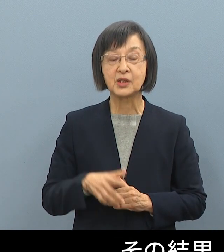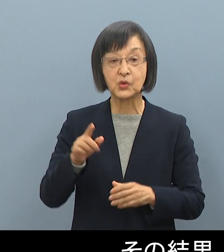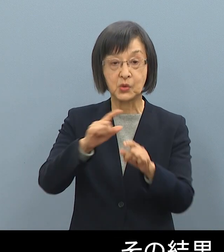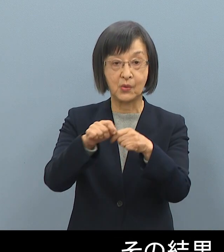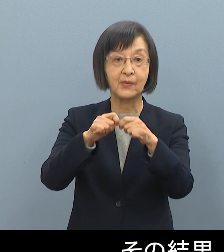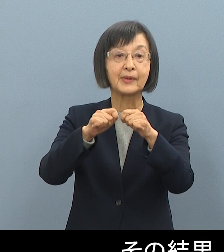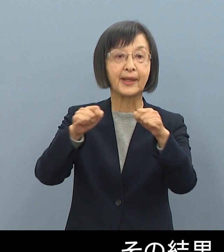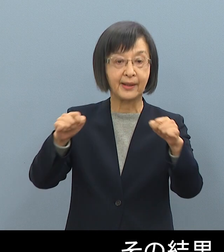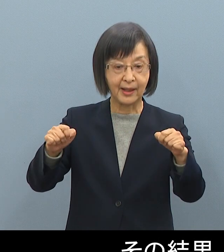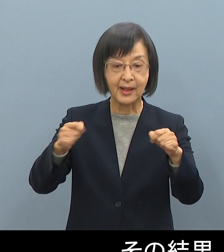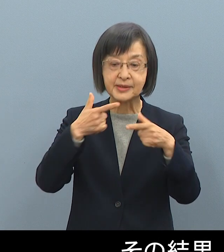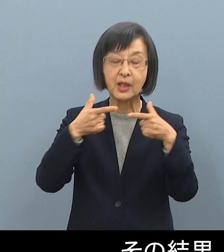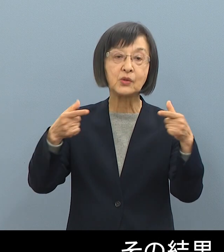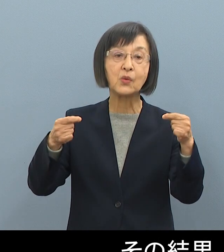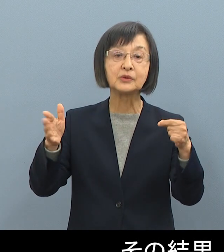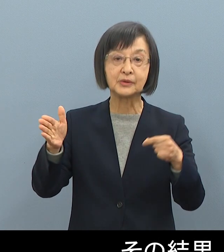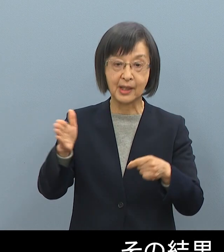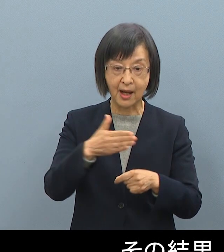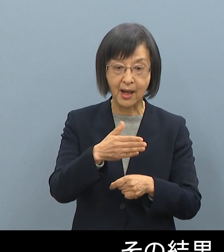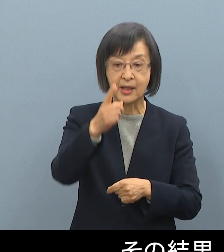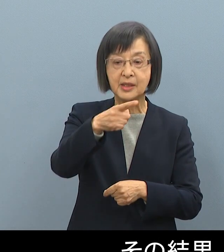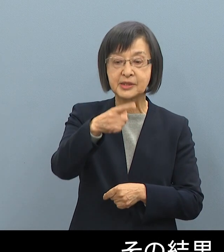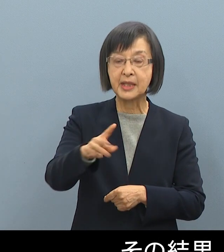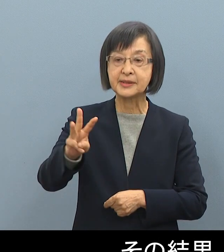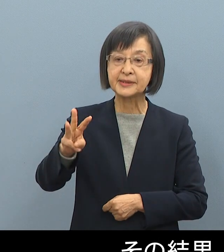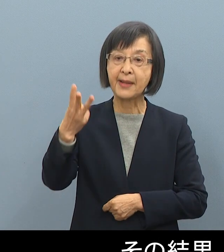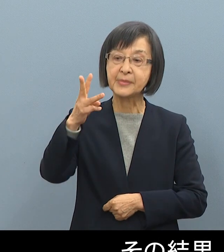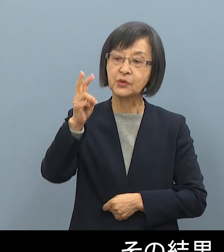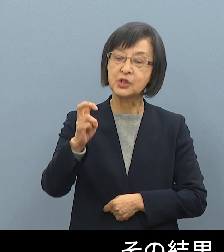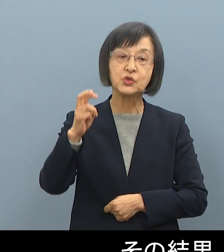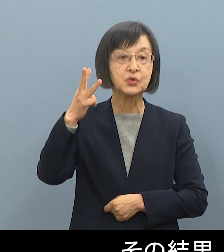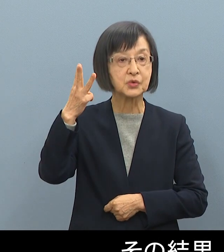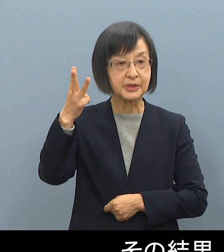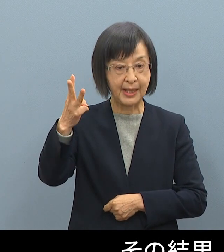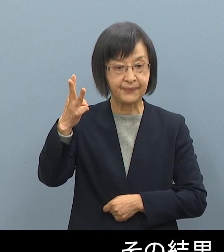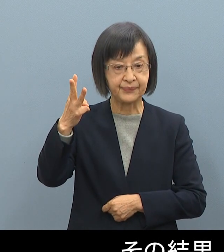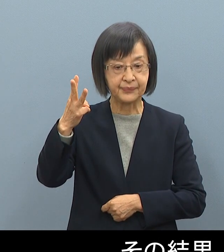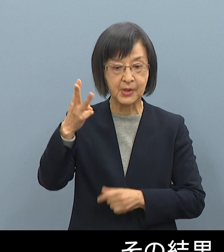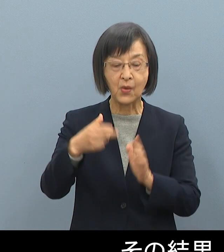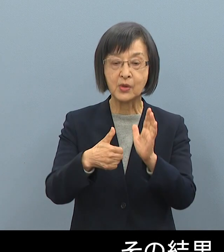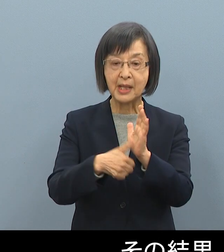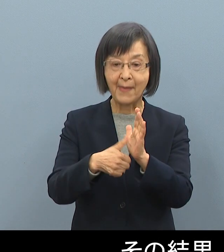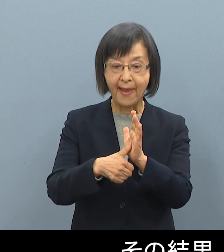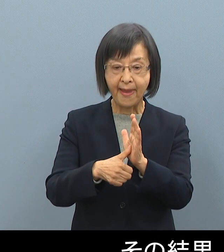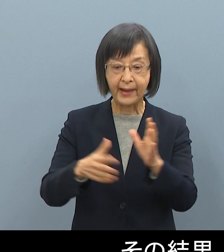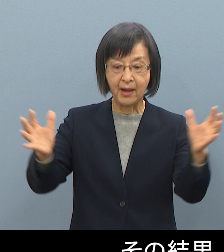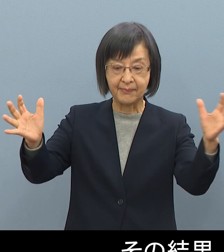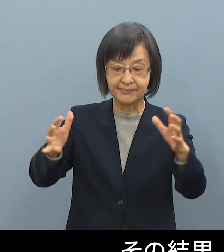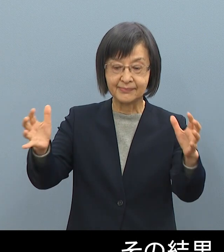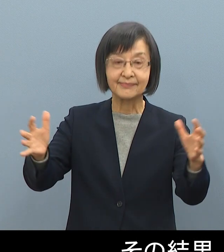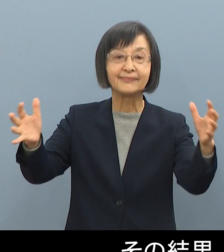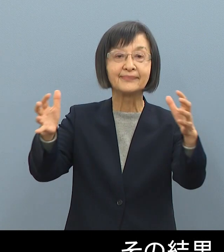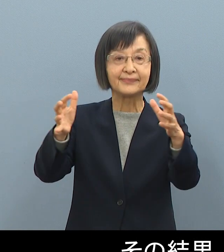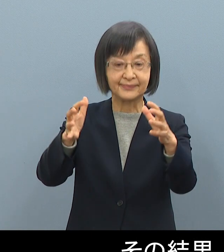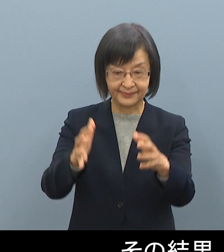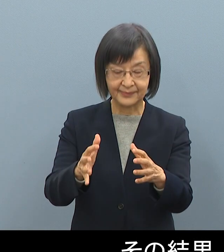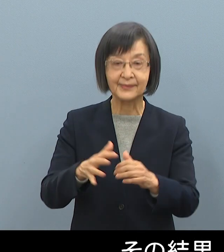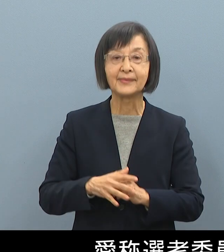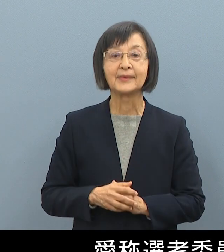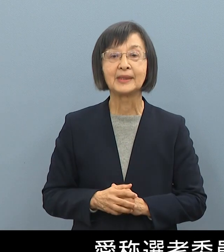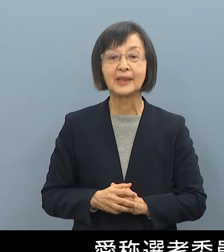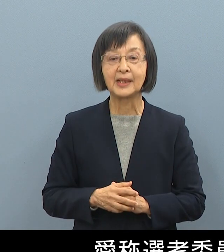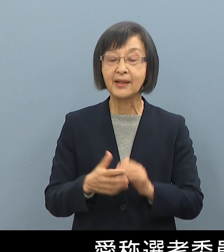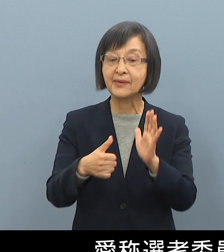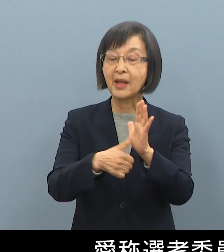その結果、全国から1323点の作品が寄せられたところでございまして、